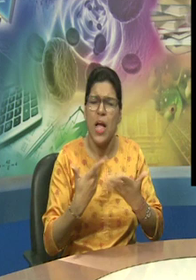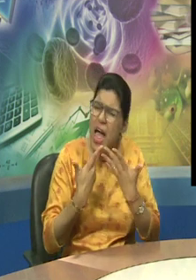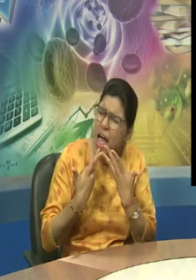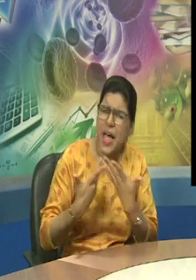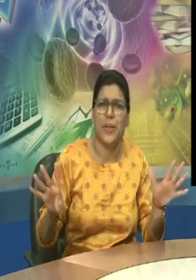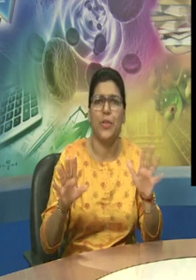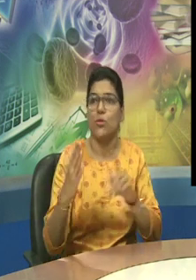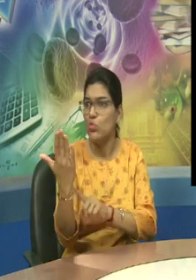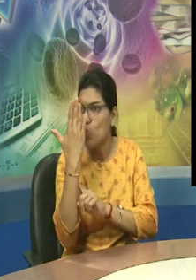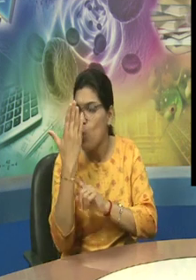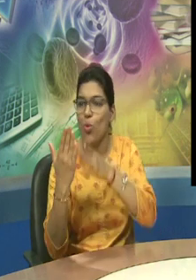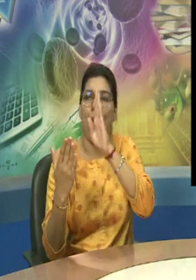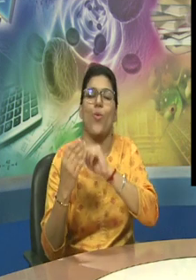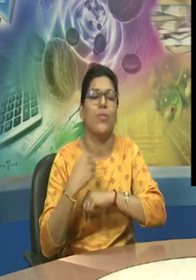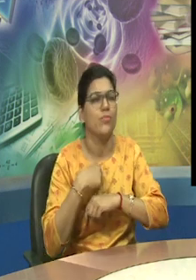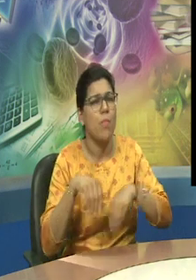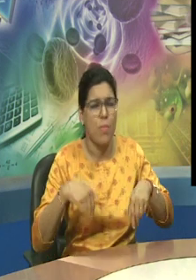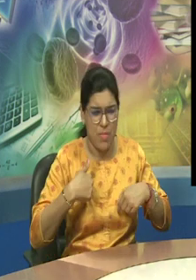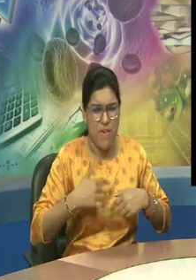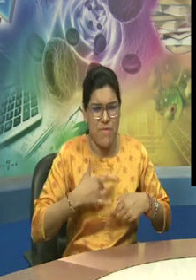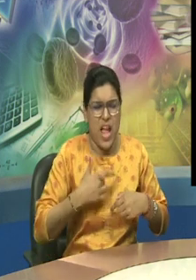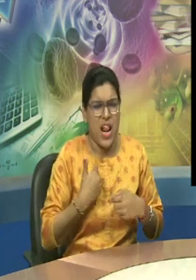प्रभु सर्वत्र हैं।